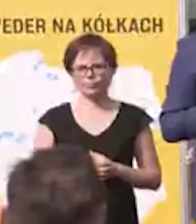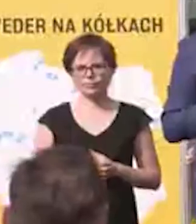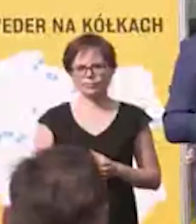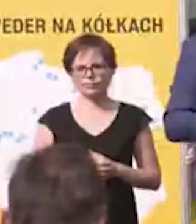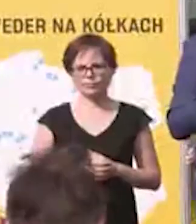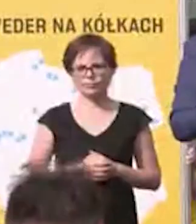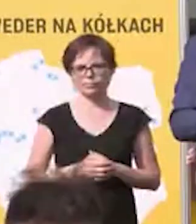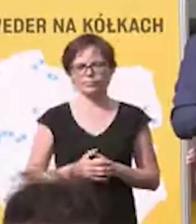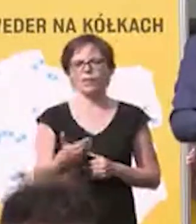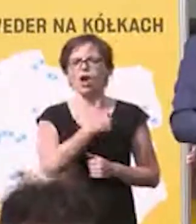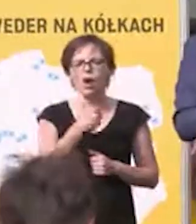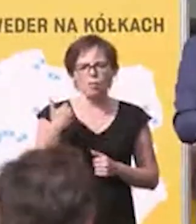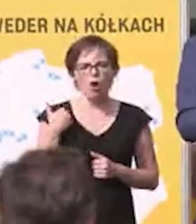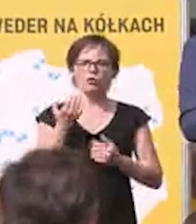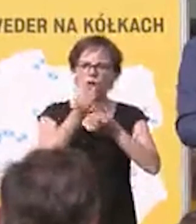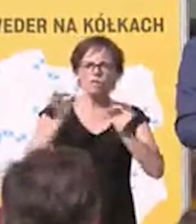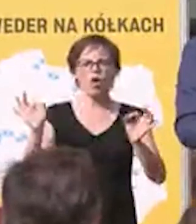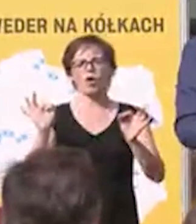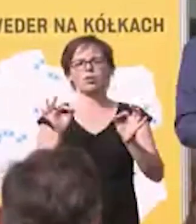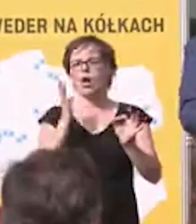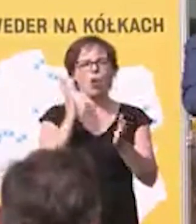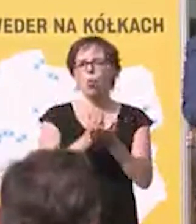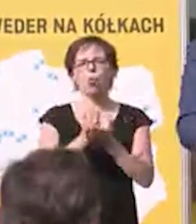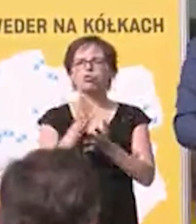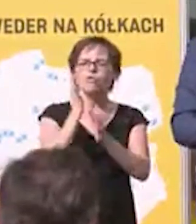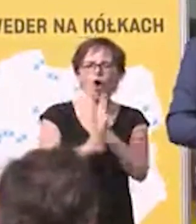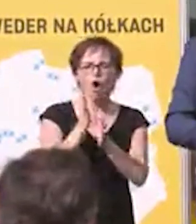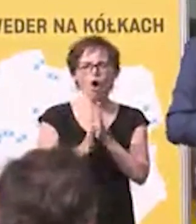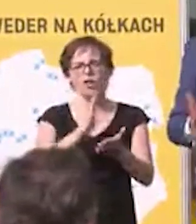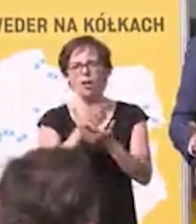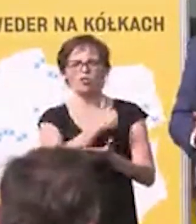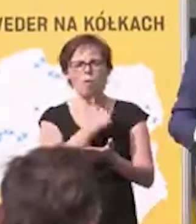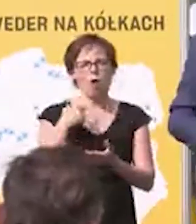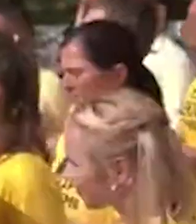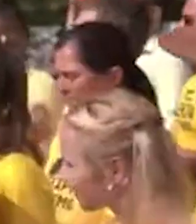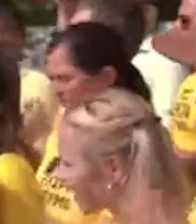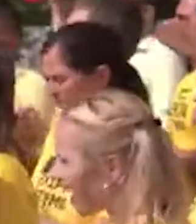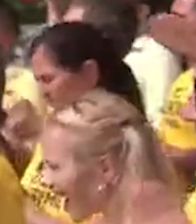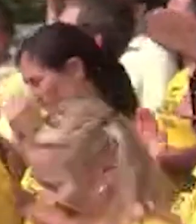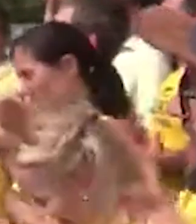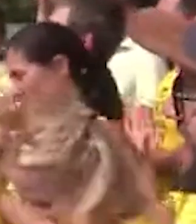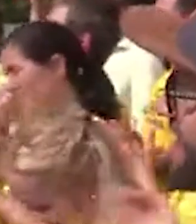Polska wolna od zimnej wojny polsko-polskiej jest możliwa. Wierzycie w to?